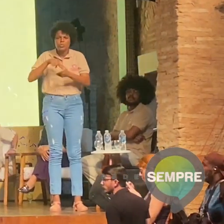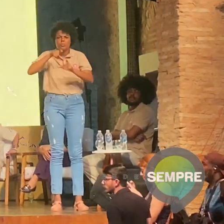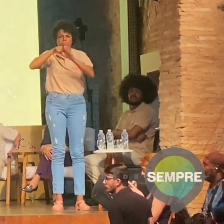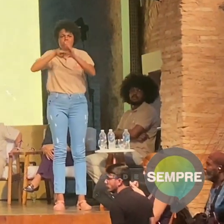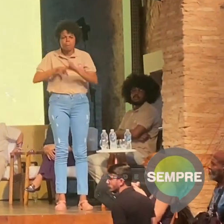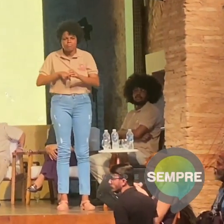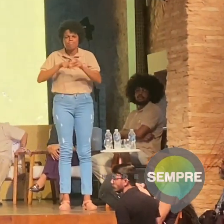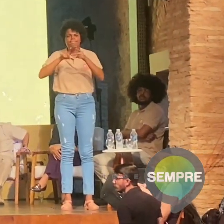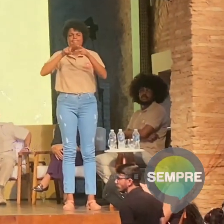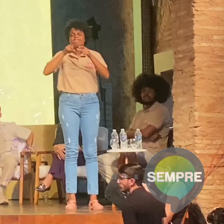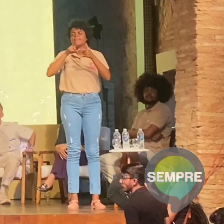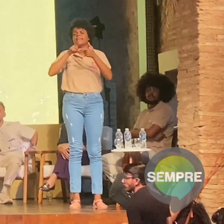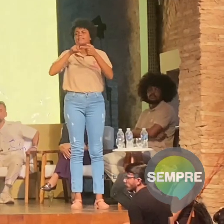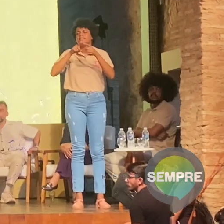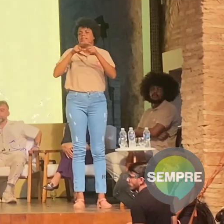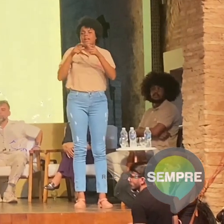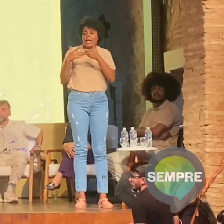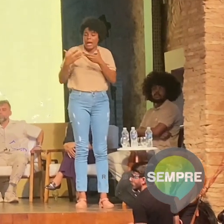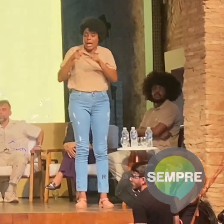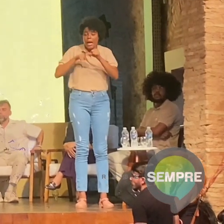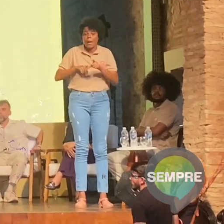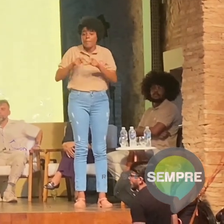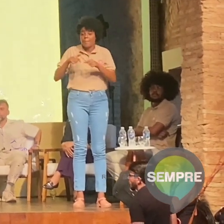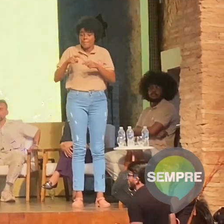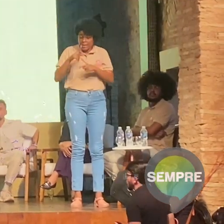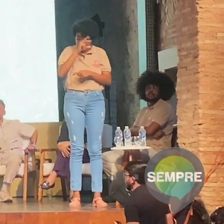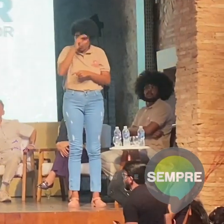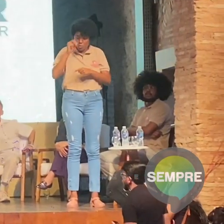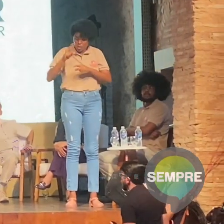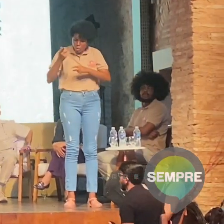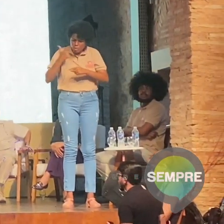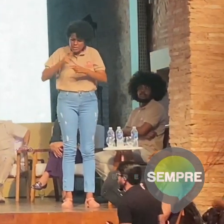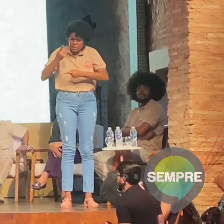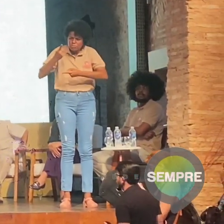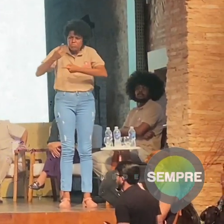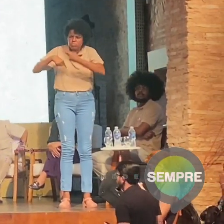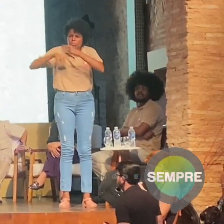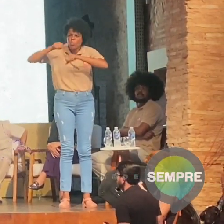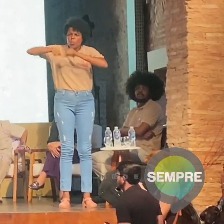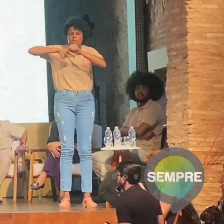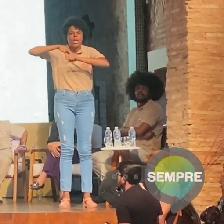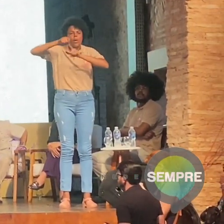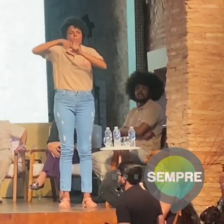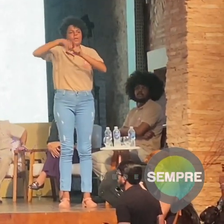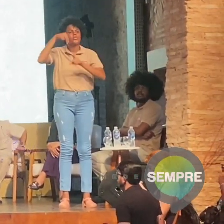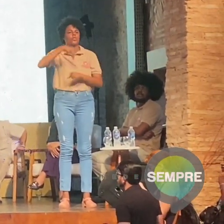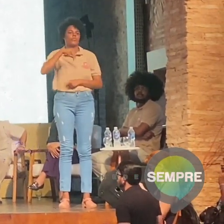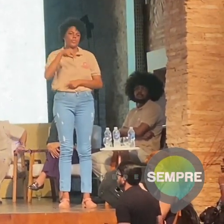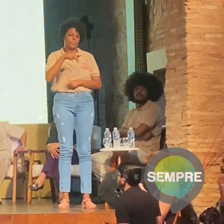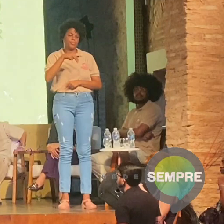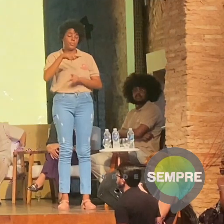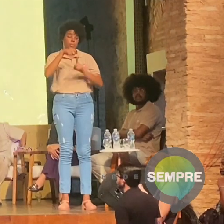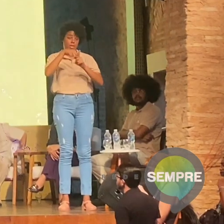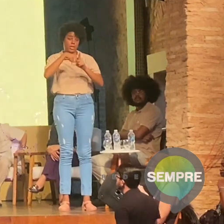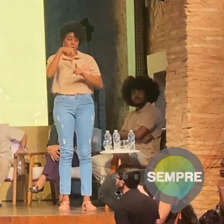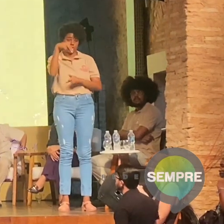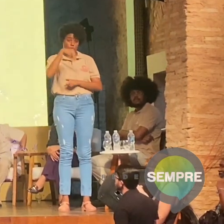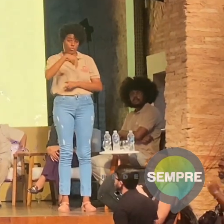pela pandemia, nós estamos ampliando esse mês de novembro. Esse mês de